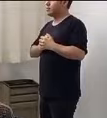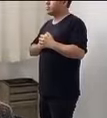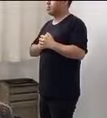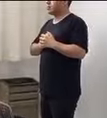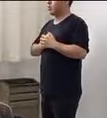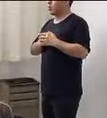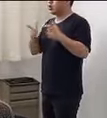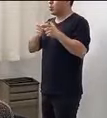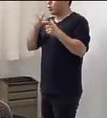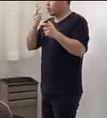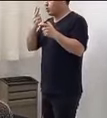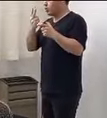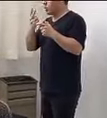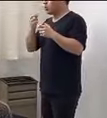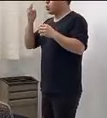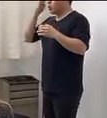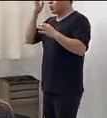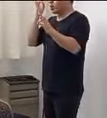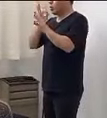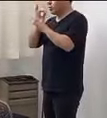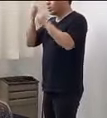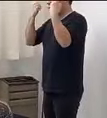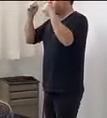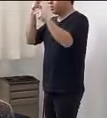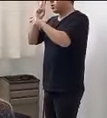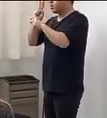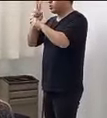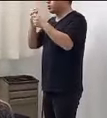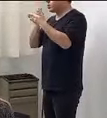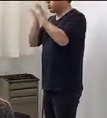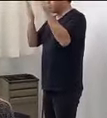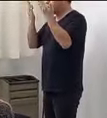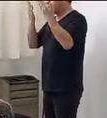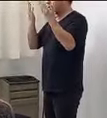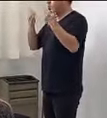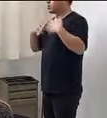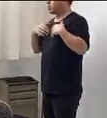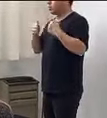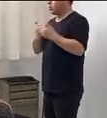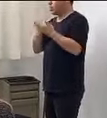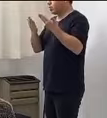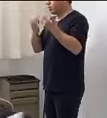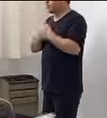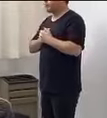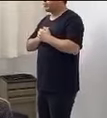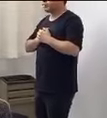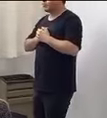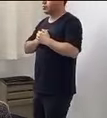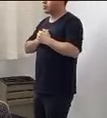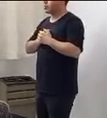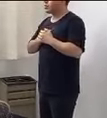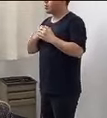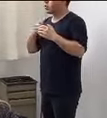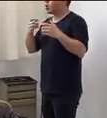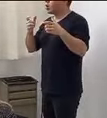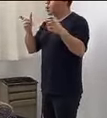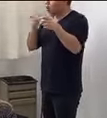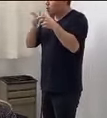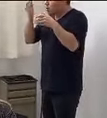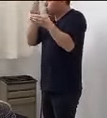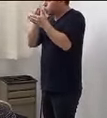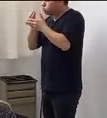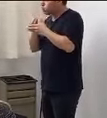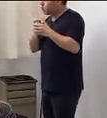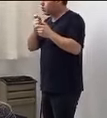Y la comisión número 2, que es Cultura, Educación, Deporte y Recreación, Seguridad Social y Salud Pública, va a estar integrada